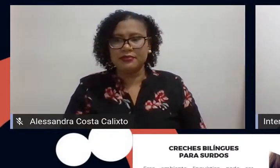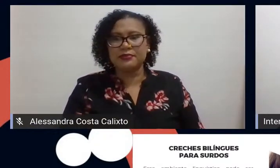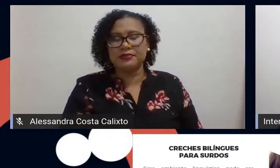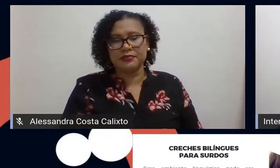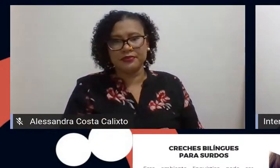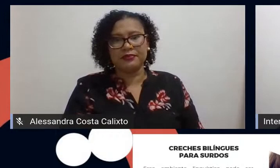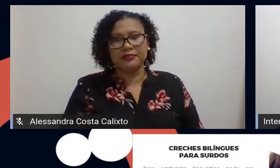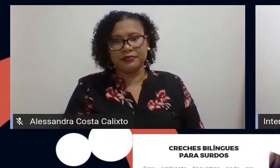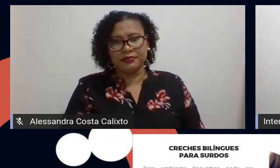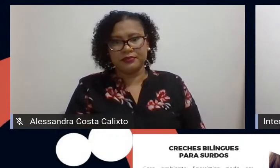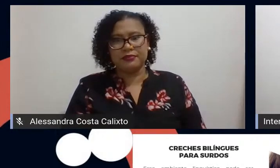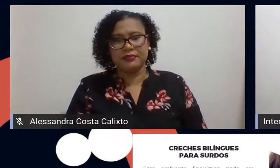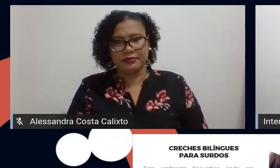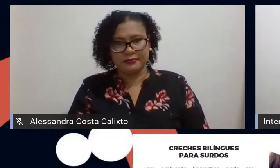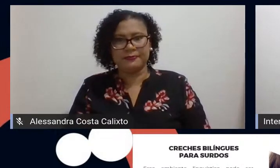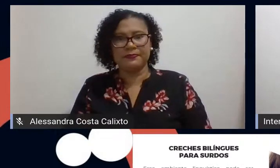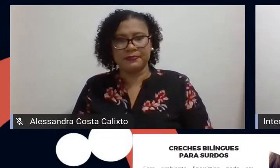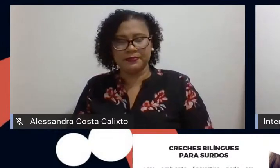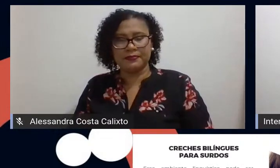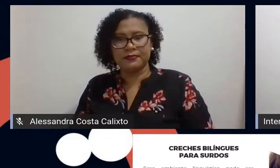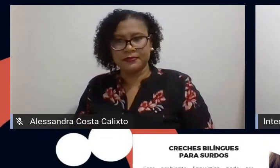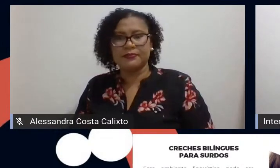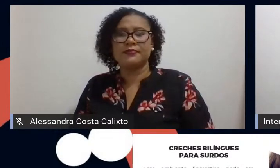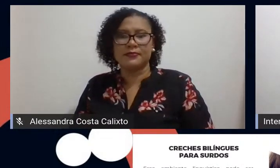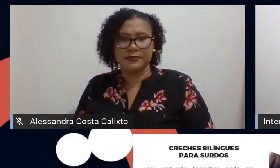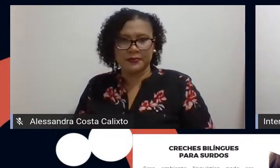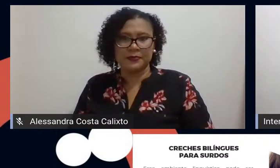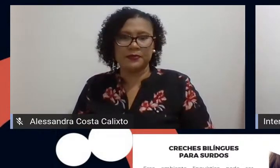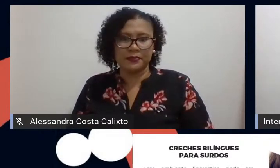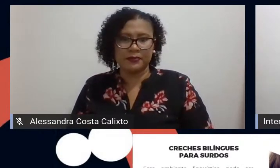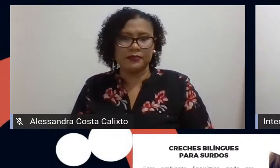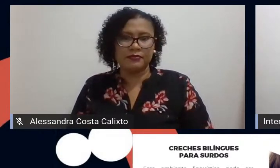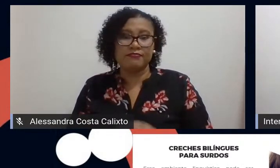proporcionado dentro do ambiente educacional na